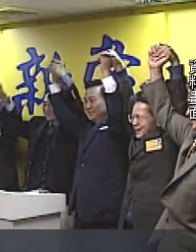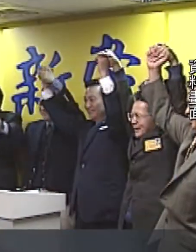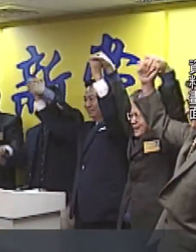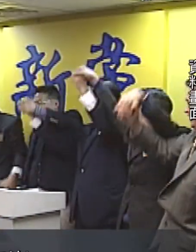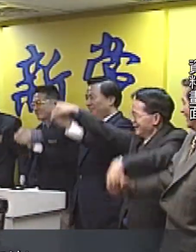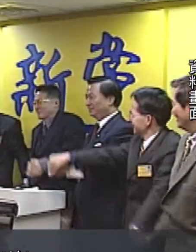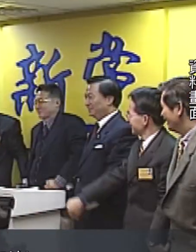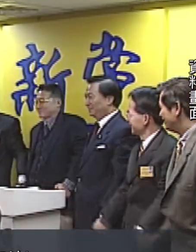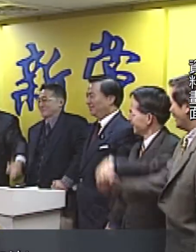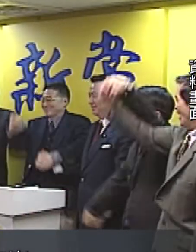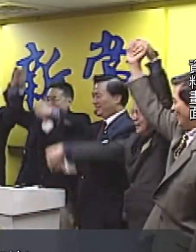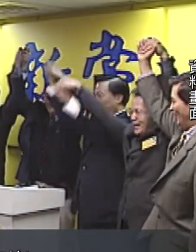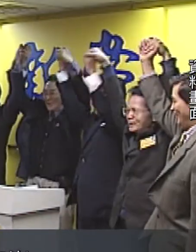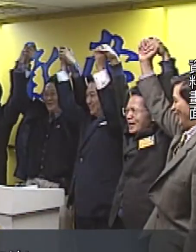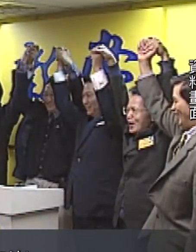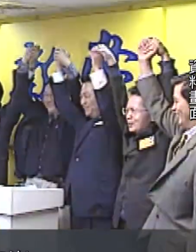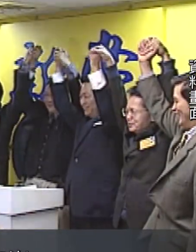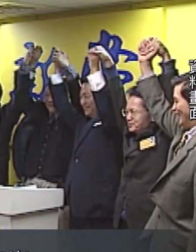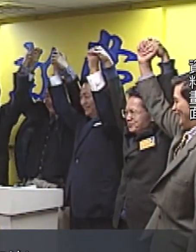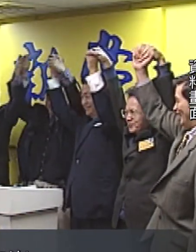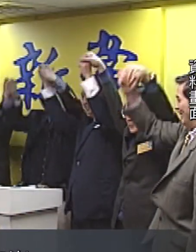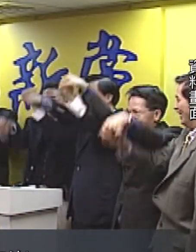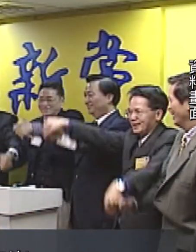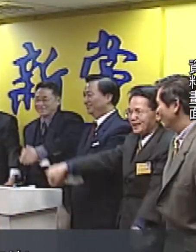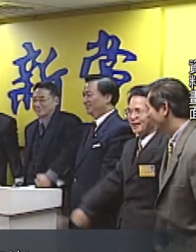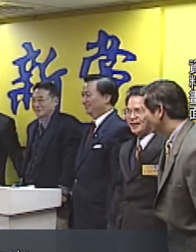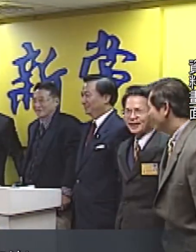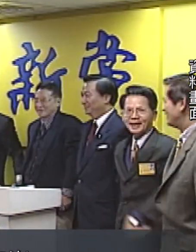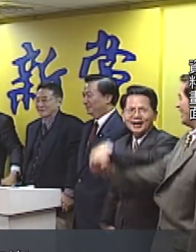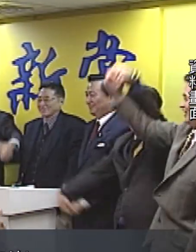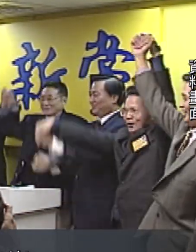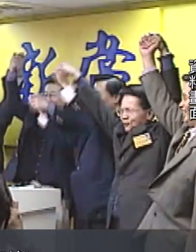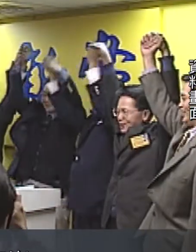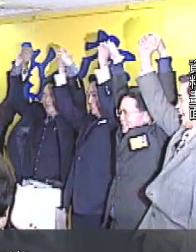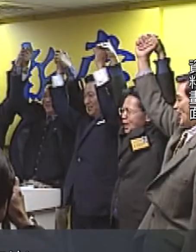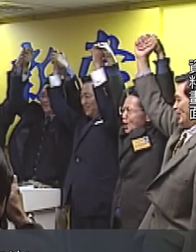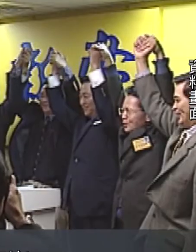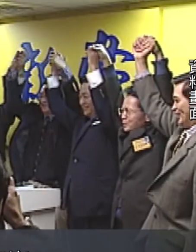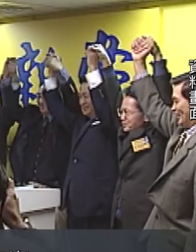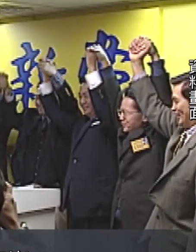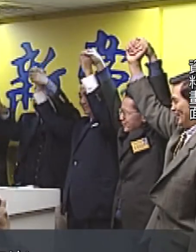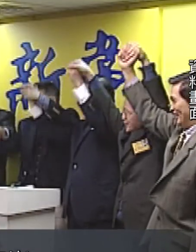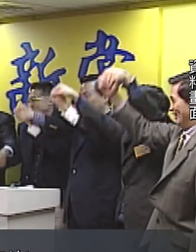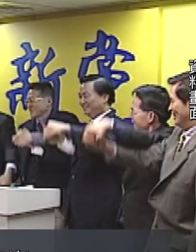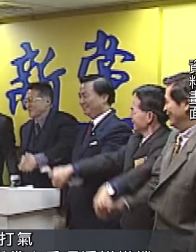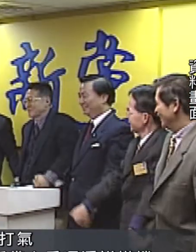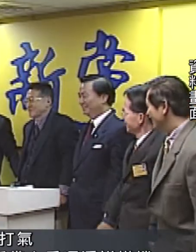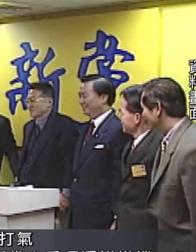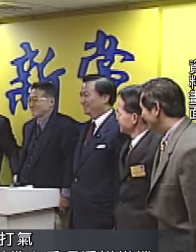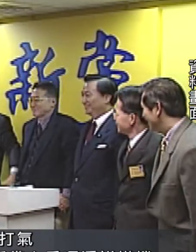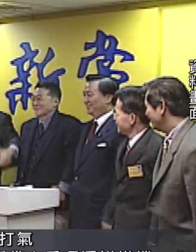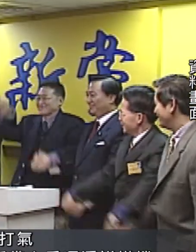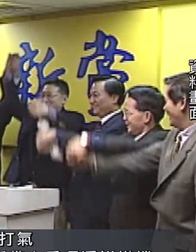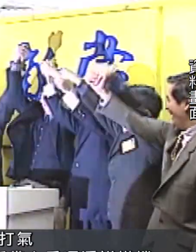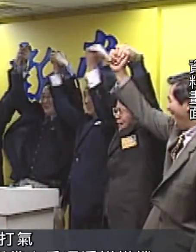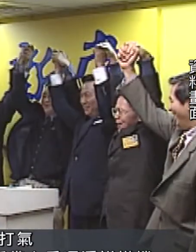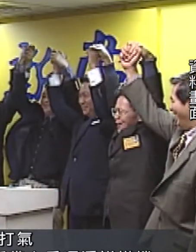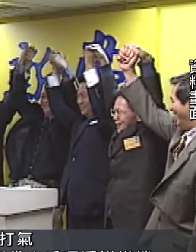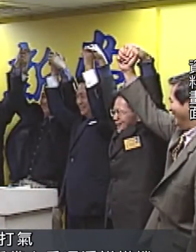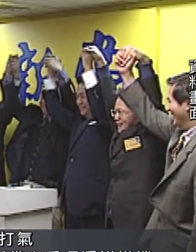李敖加油！ 加油！ 冯户祥加油！ 加油！ 新党记者会上互相打气。2000年，李